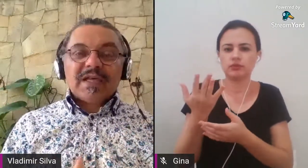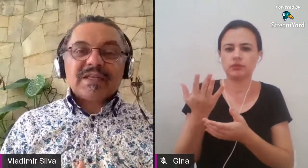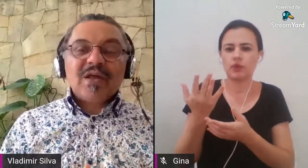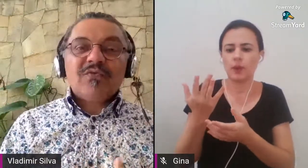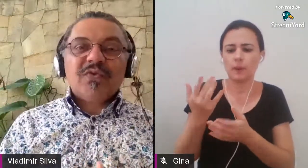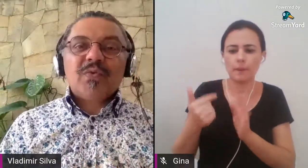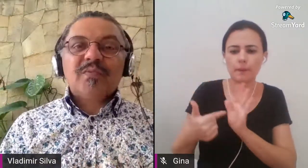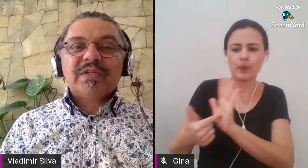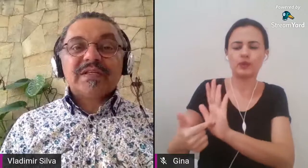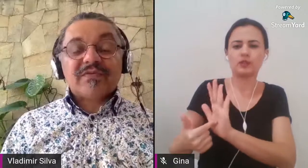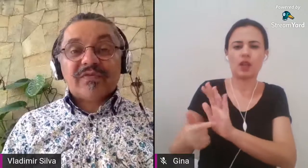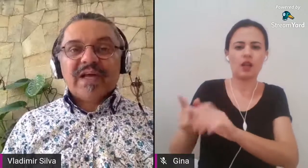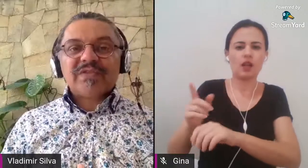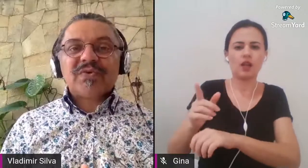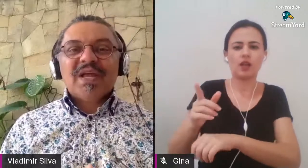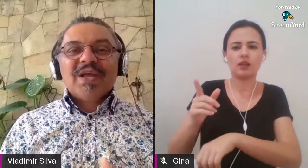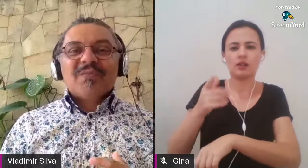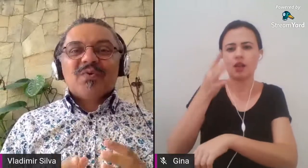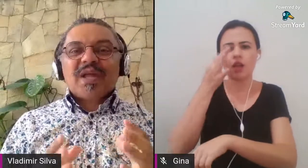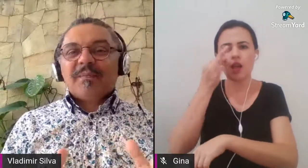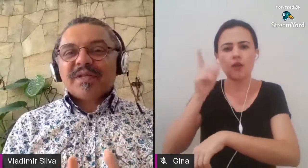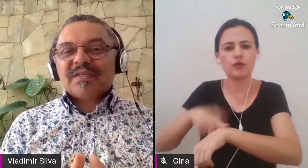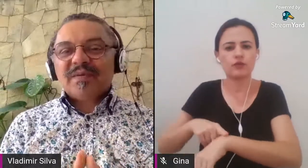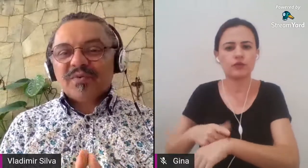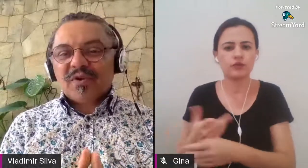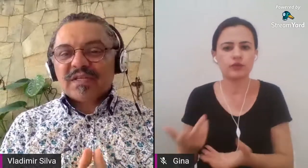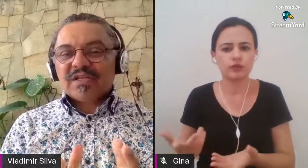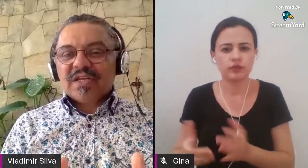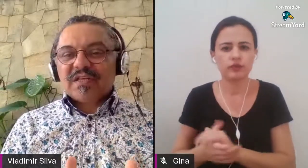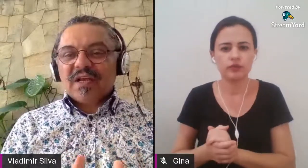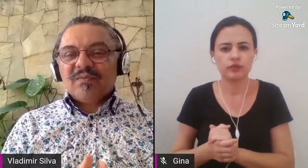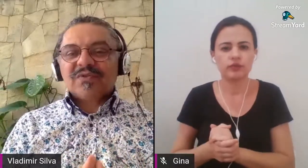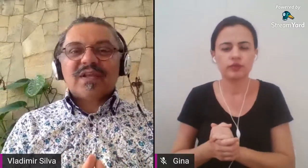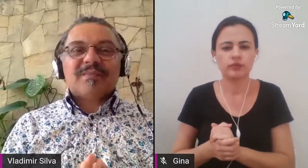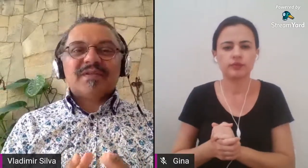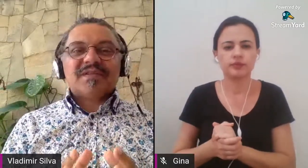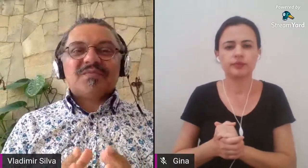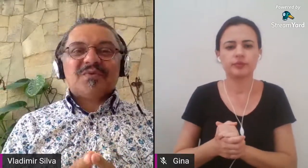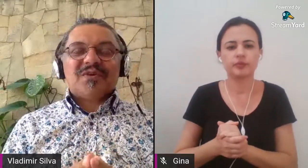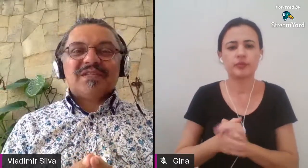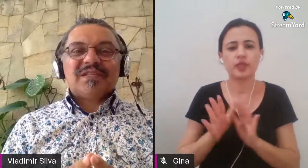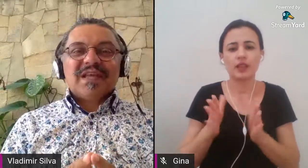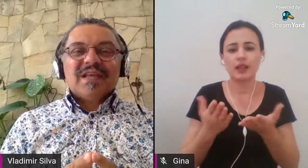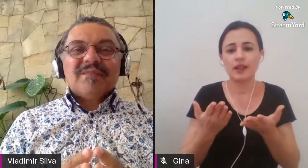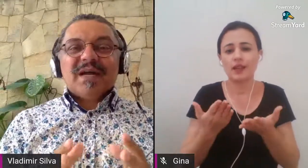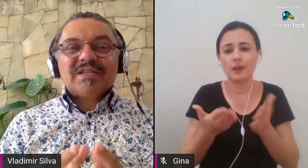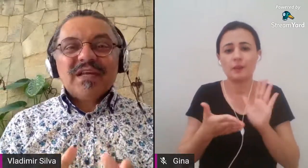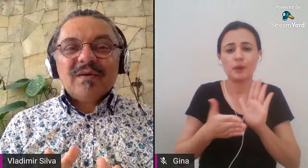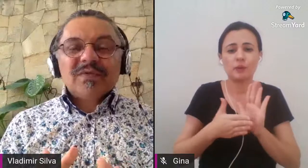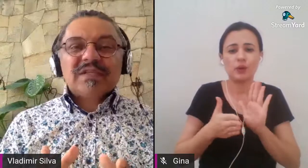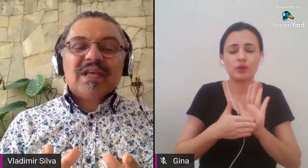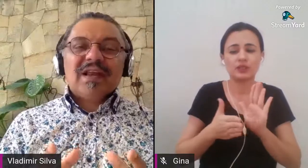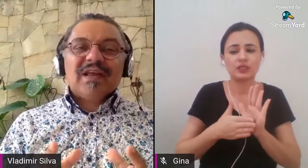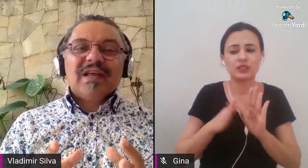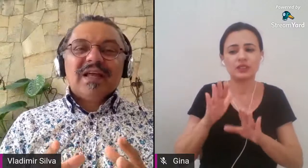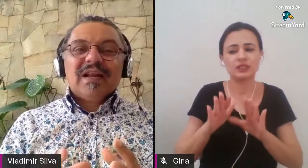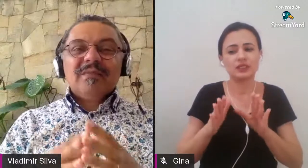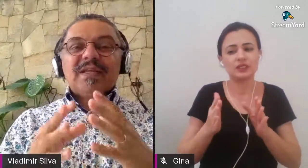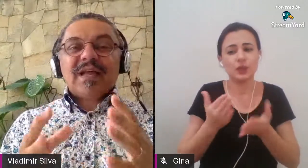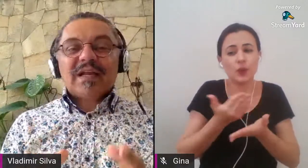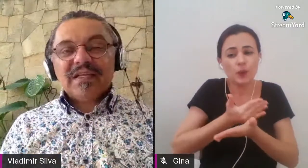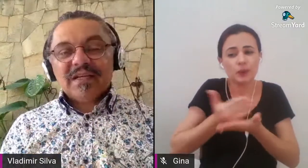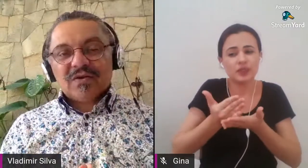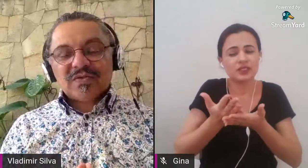real. Essa não foi uma mudança fácil, porque a princípio nós rejeitamos e a princípio nós imaginamos que